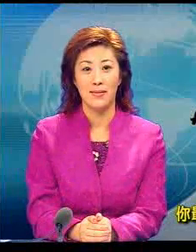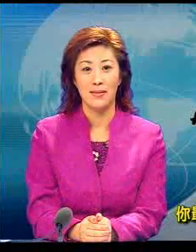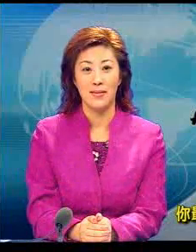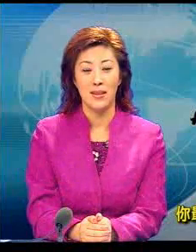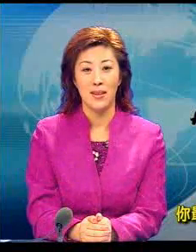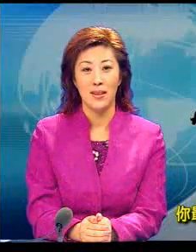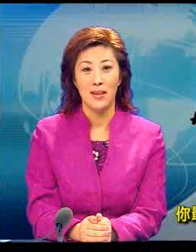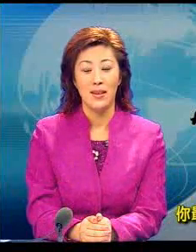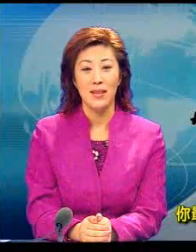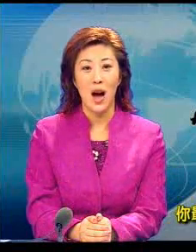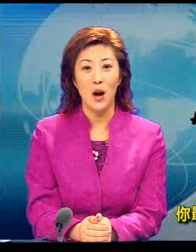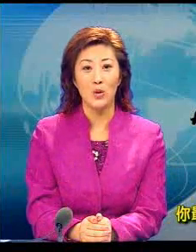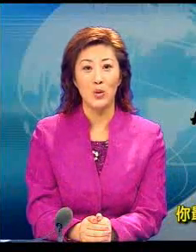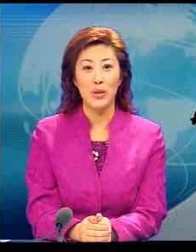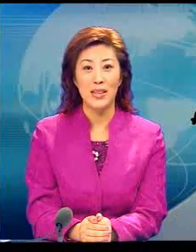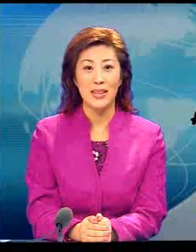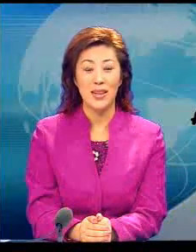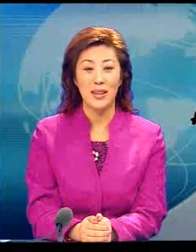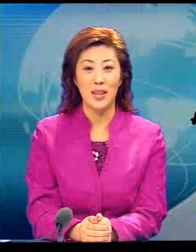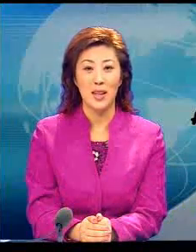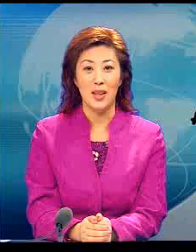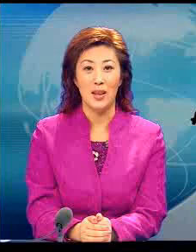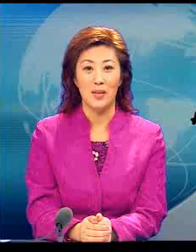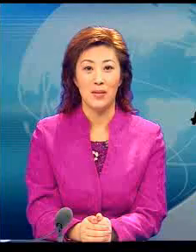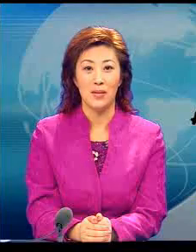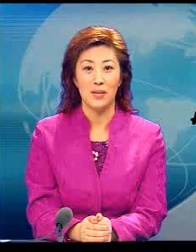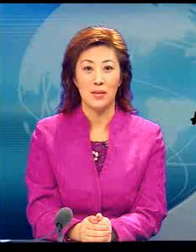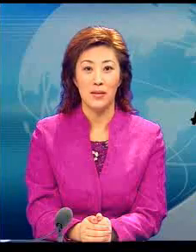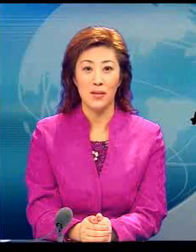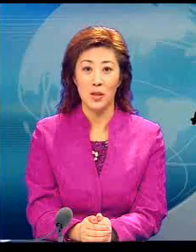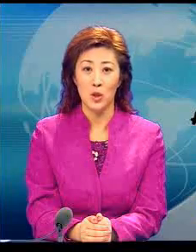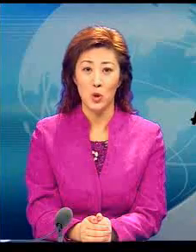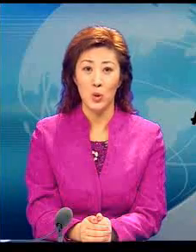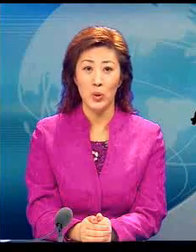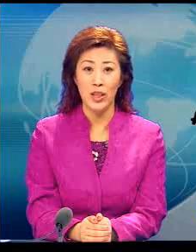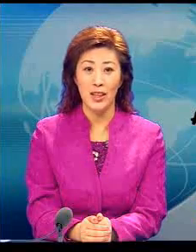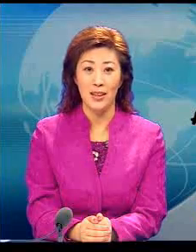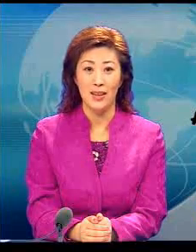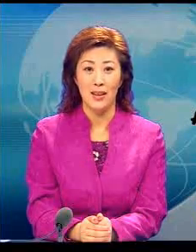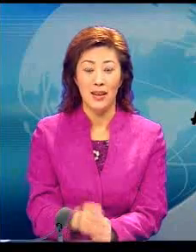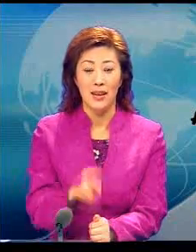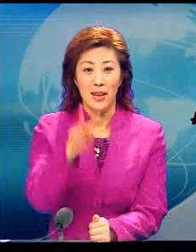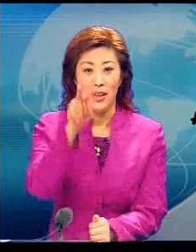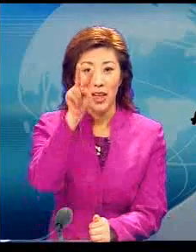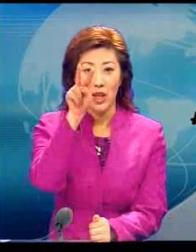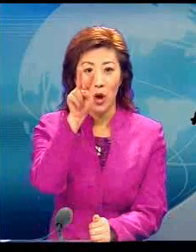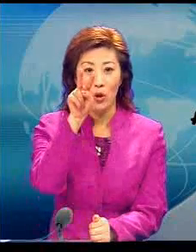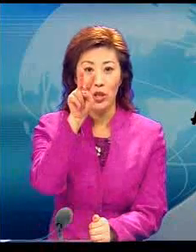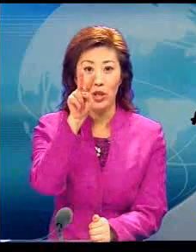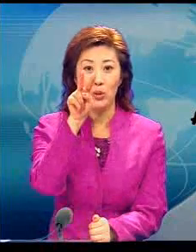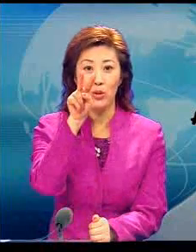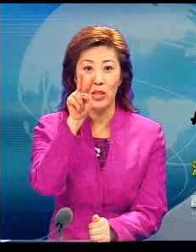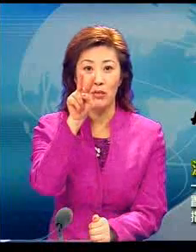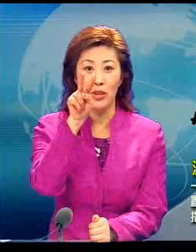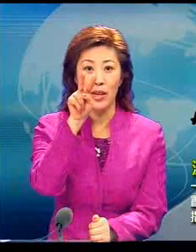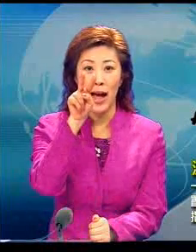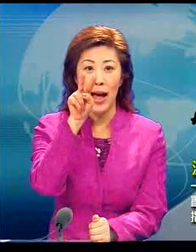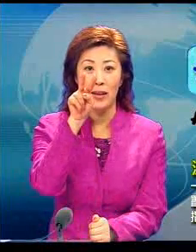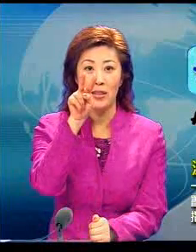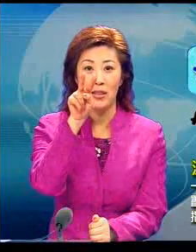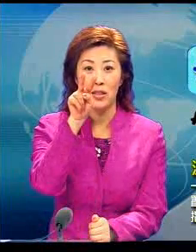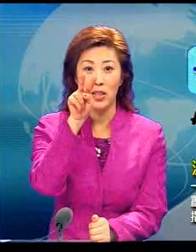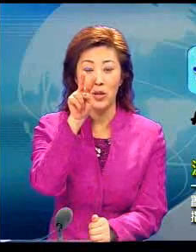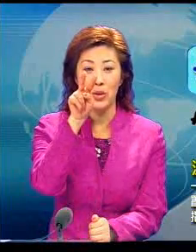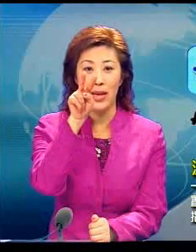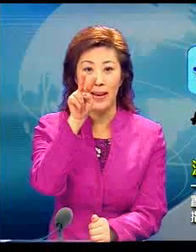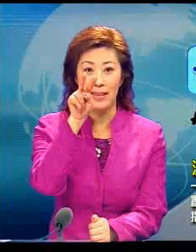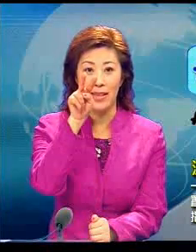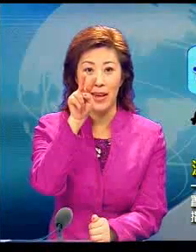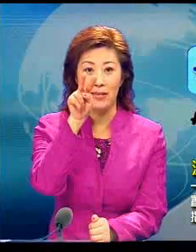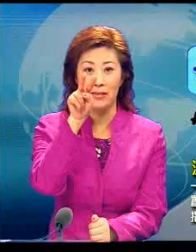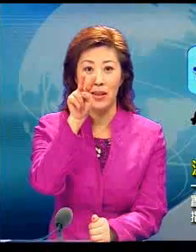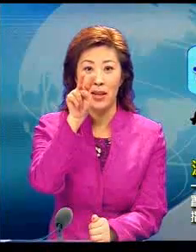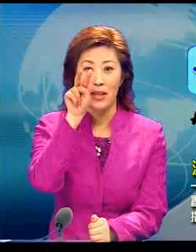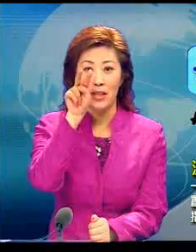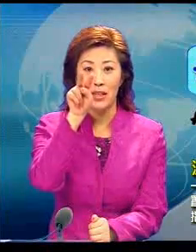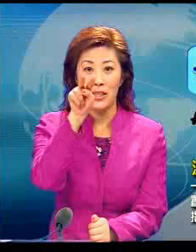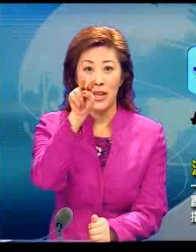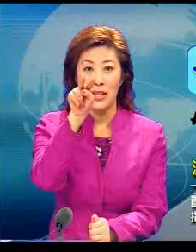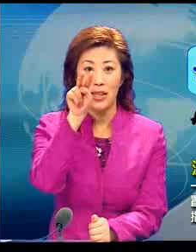要注意身体。注意，一手食中指分开置于眼前，指尖向前点动